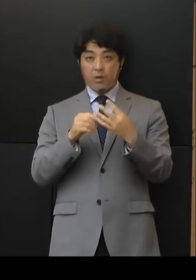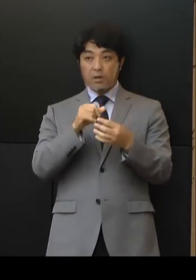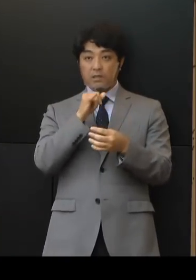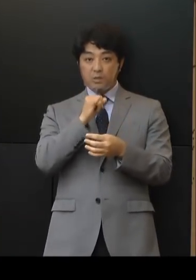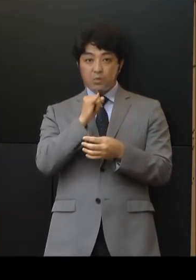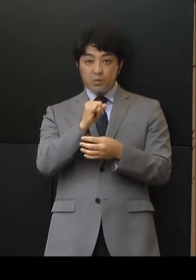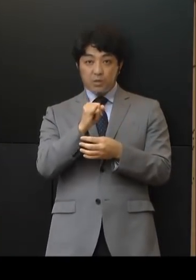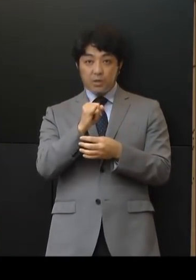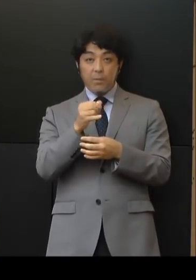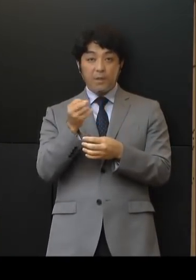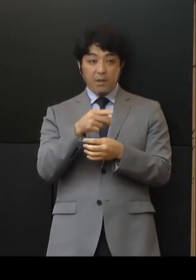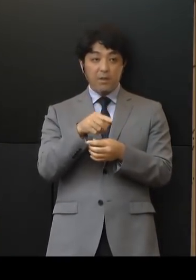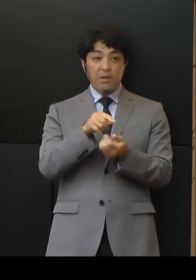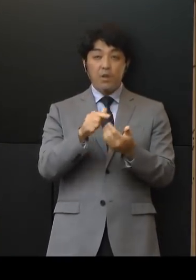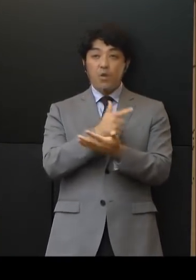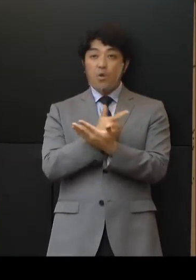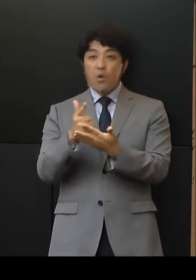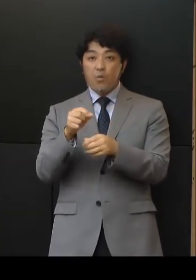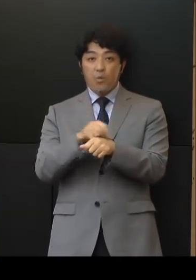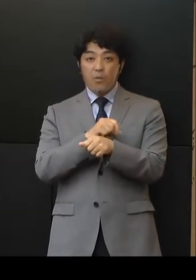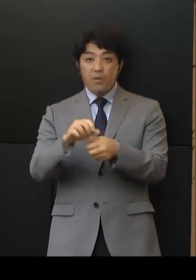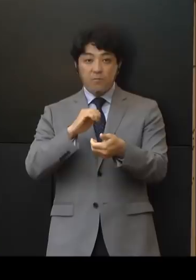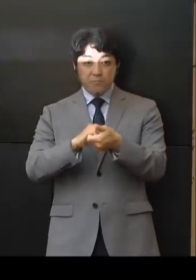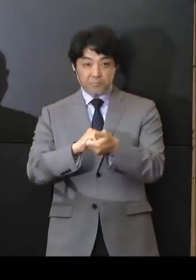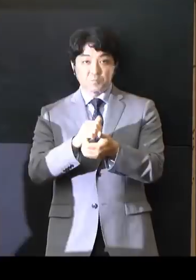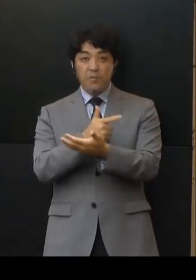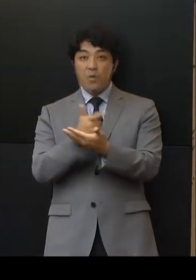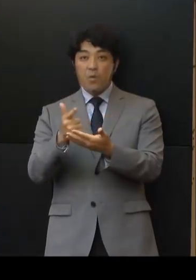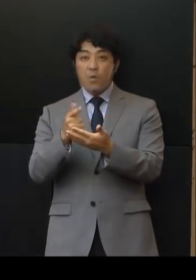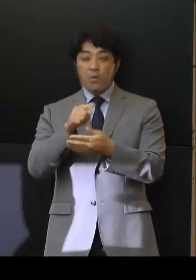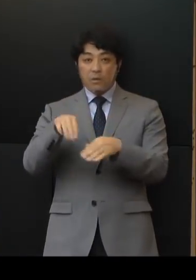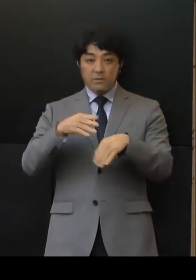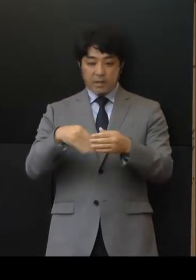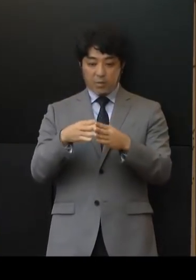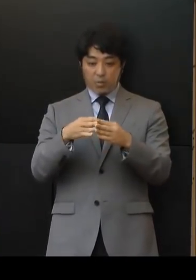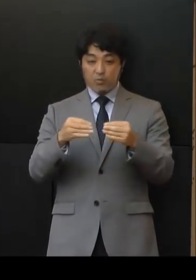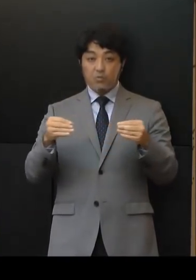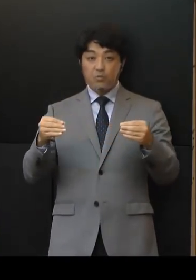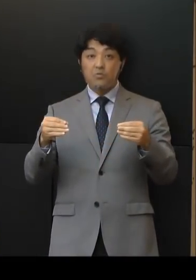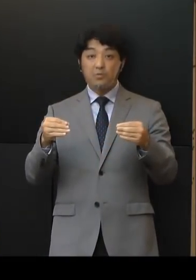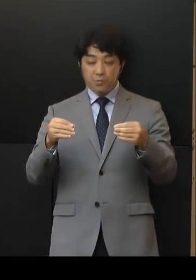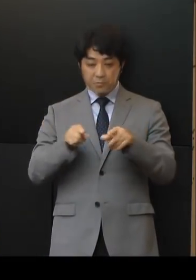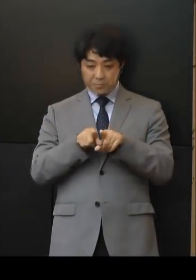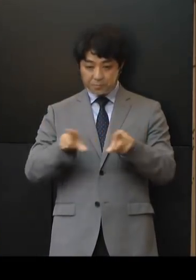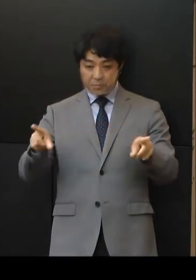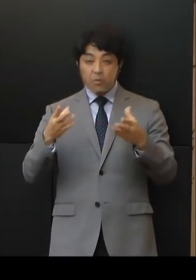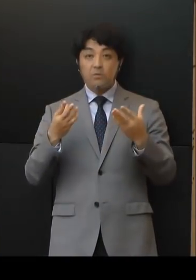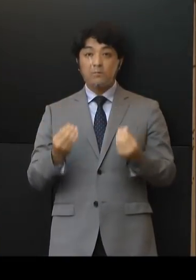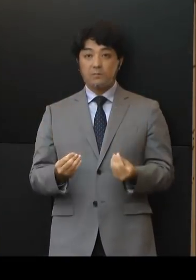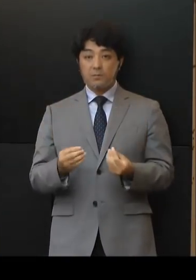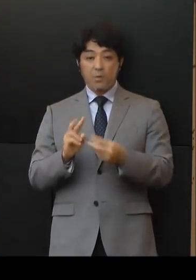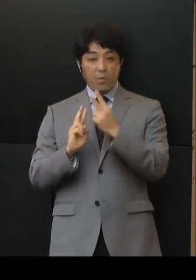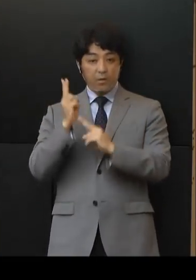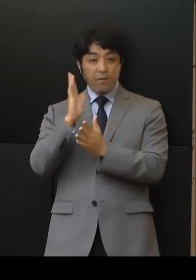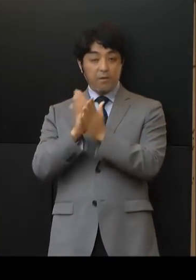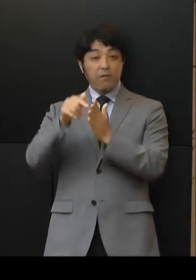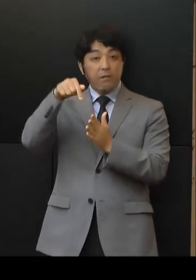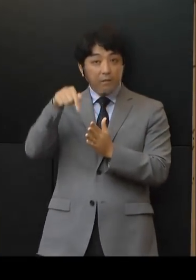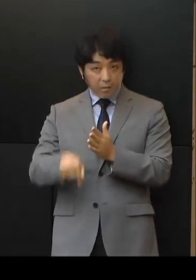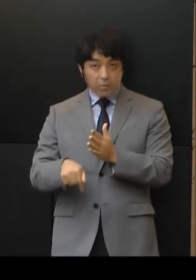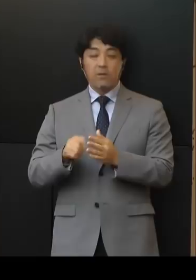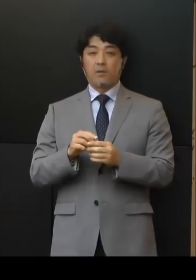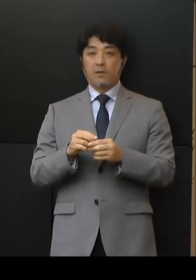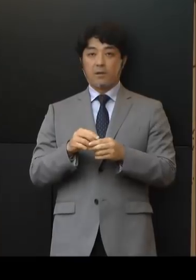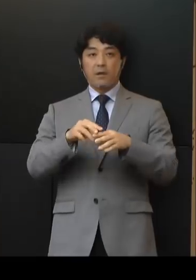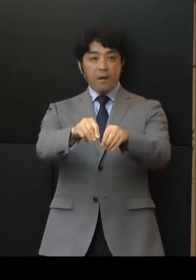策特別措置法に基づく緊急事態宣言を全国に拡大しました。このため沖縄県では厳しい感